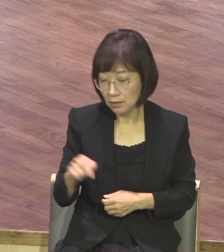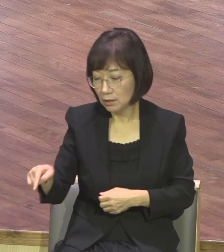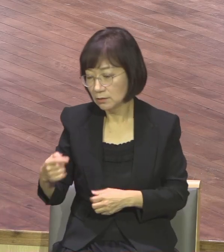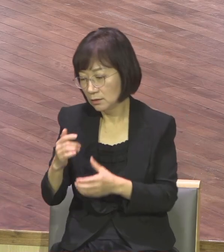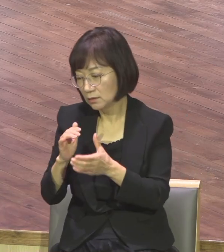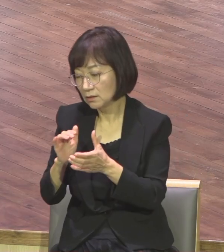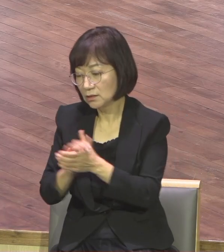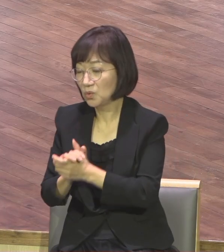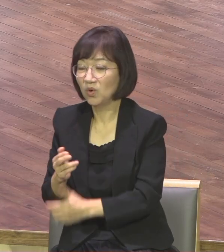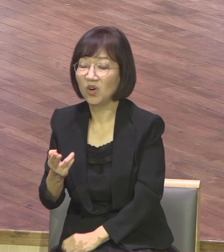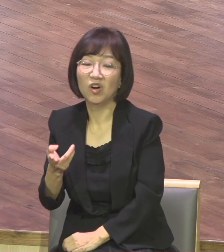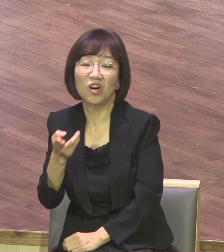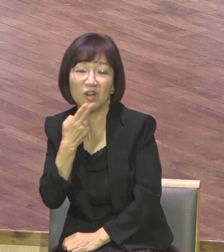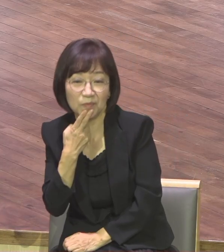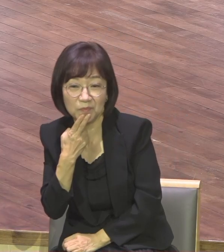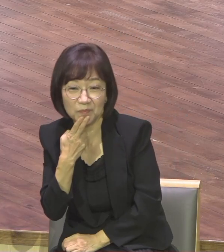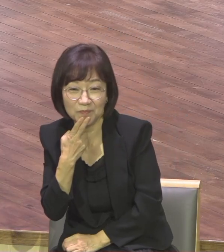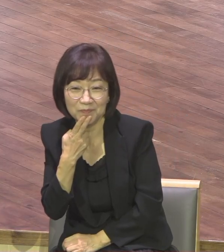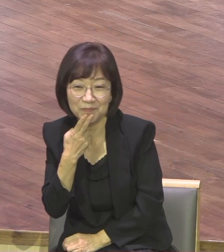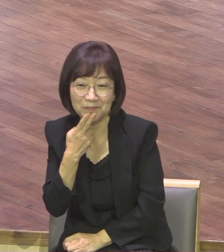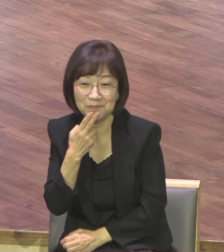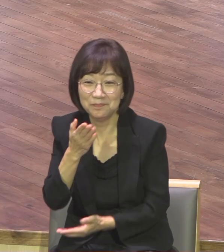기도의 불씨가 전혀 없다.